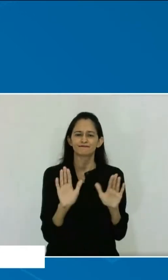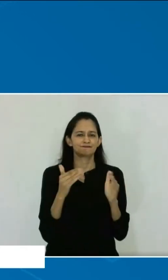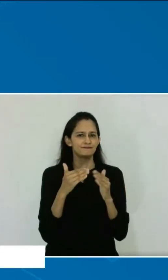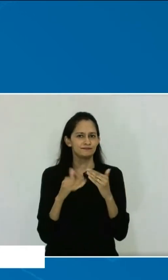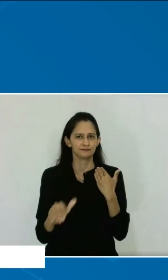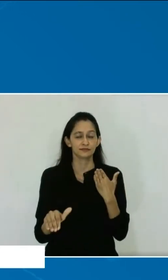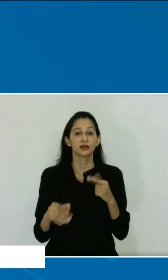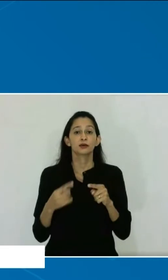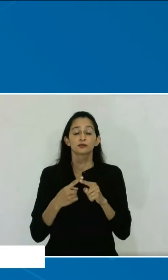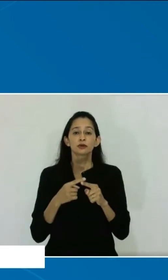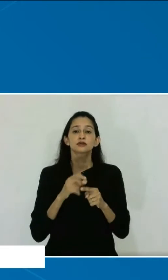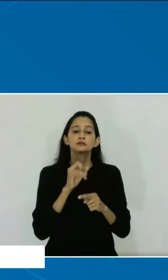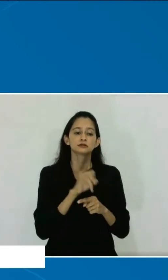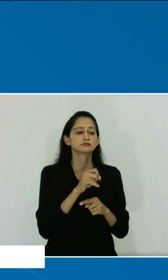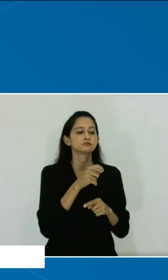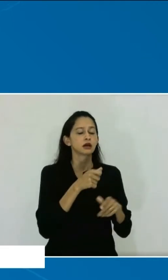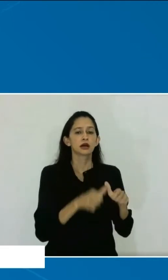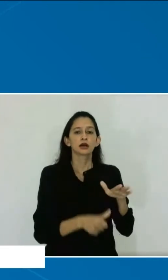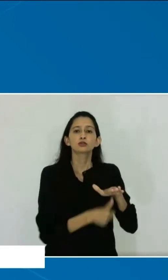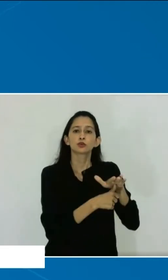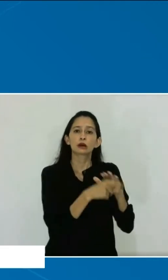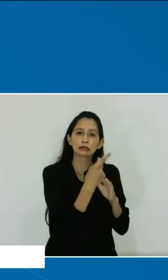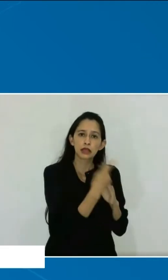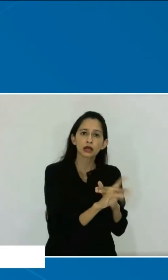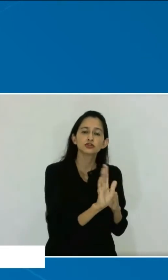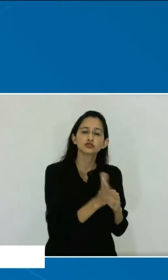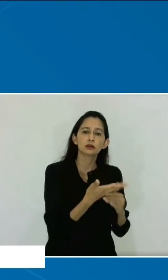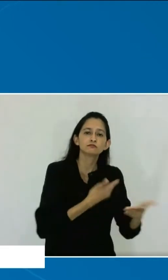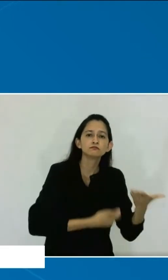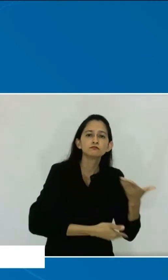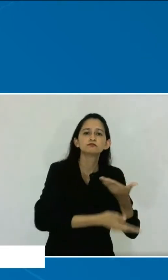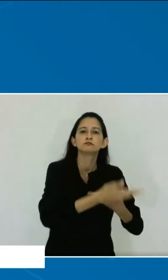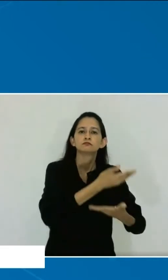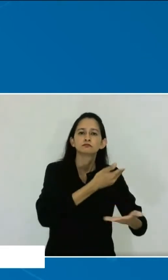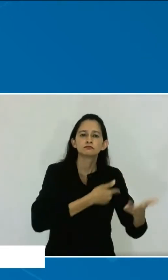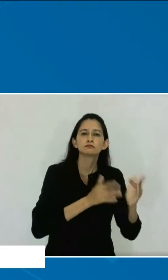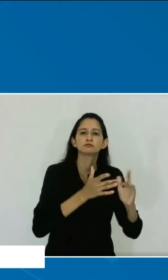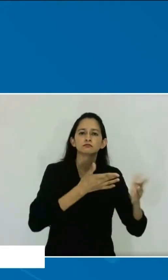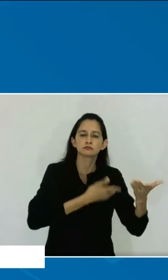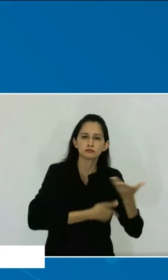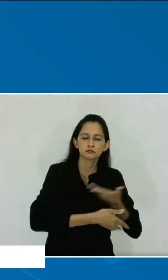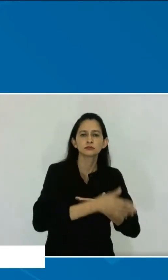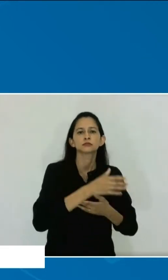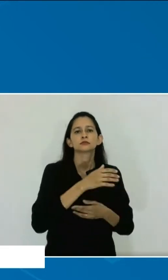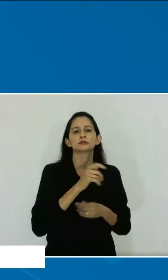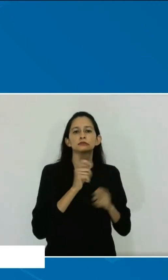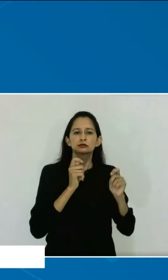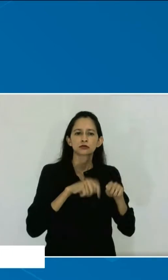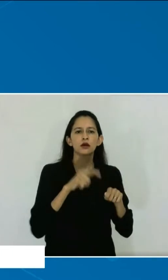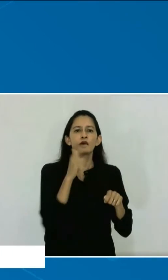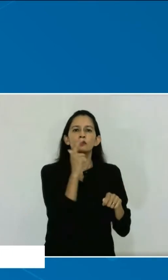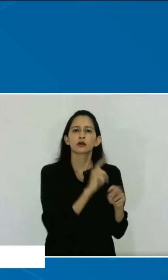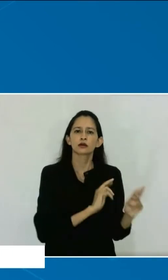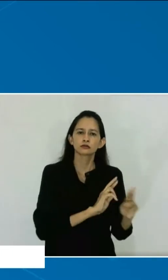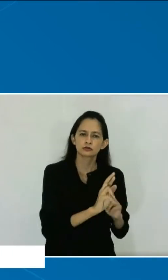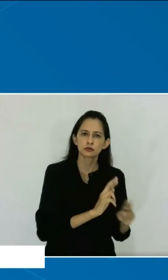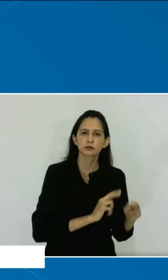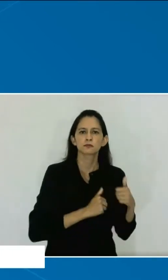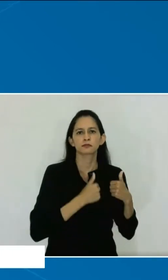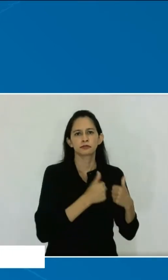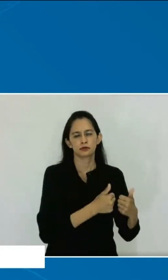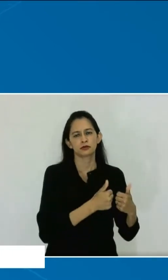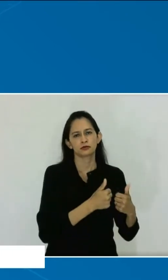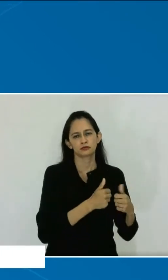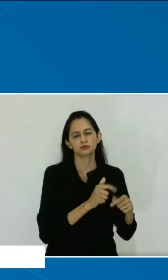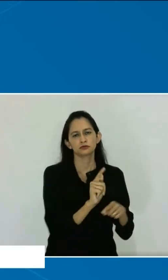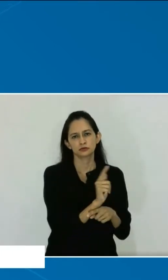clima harmonioso, um clima de integração da comunidade estudantil, técnicos e professores, né, com o processo de